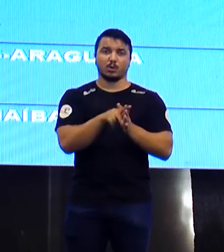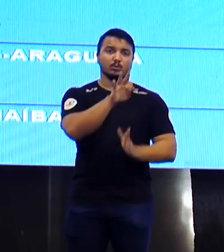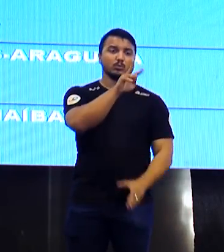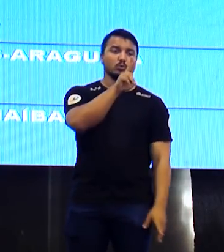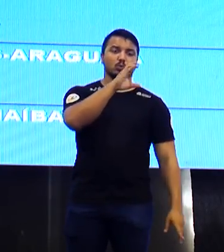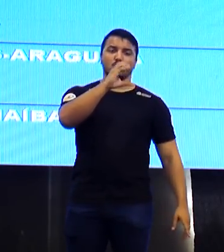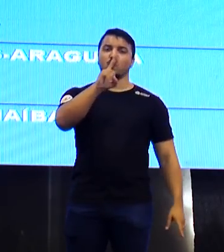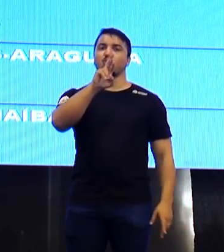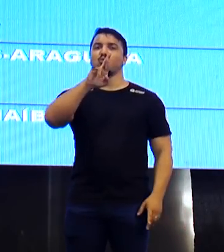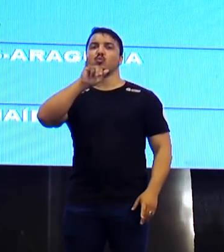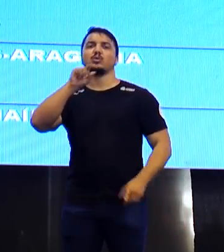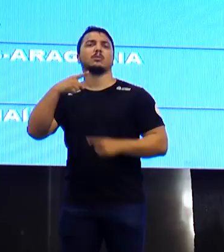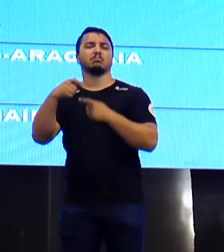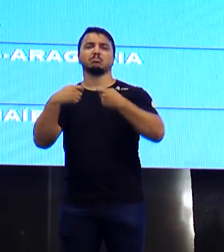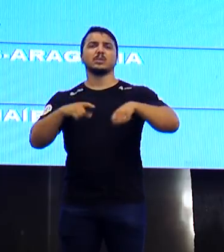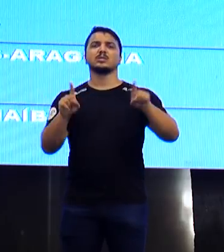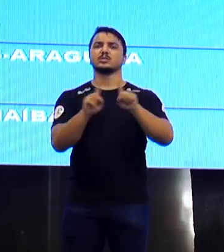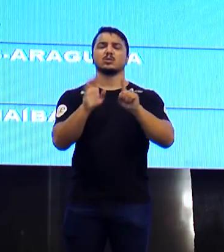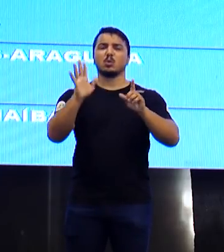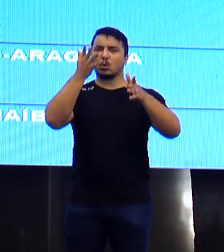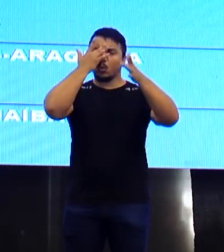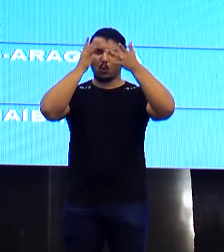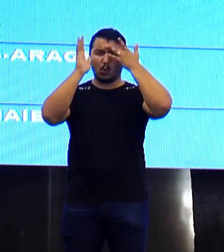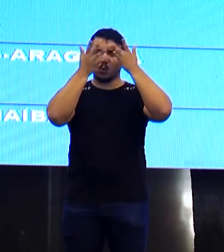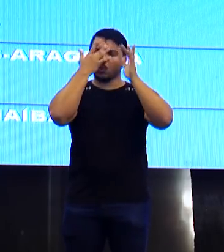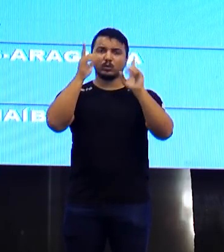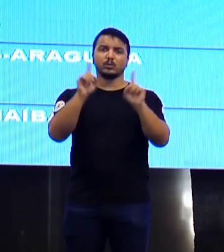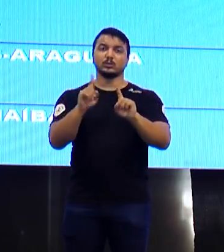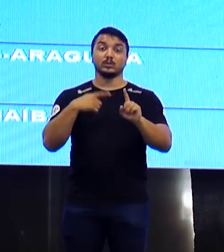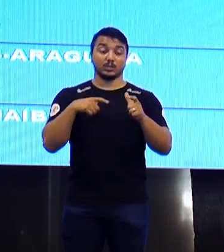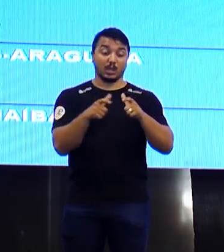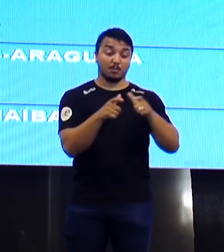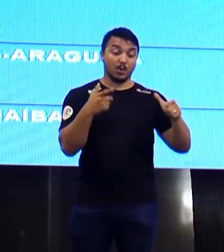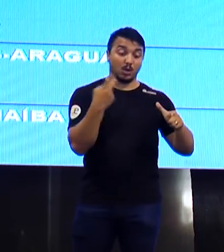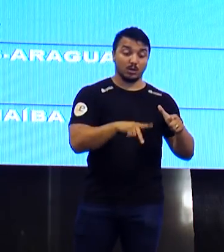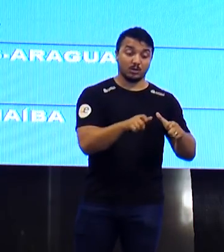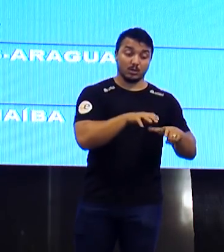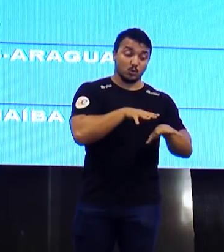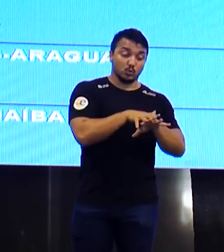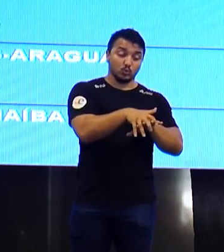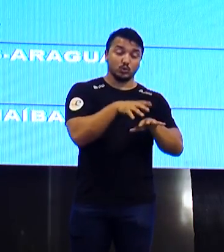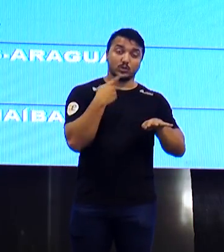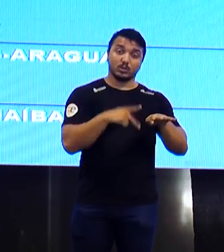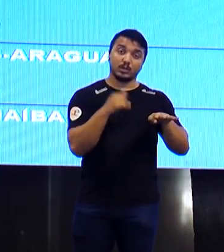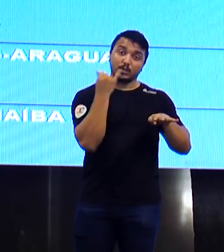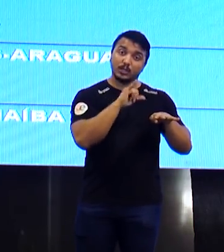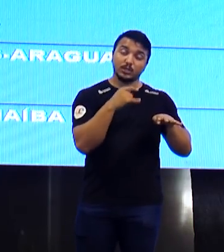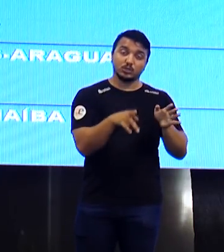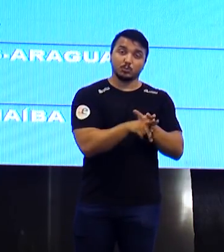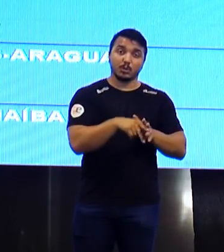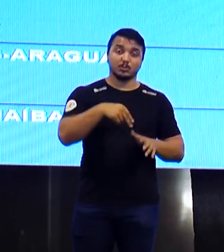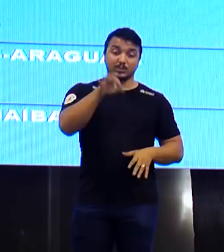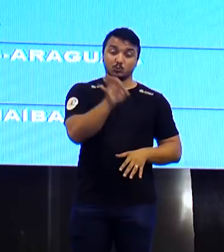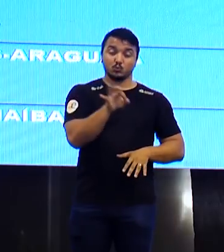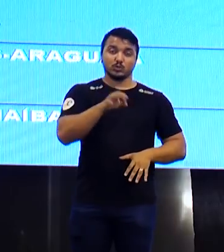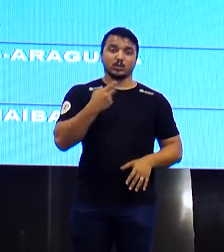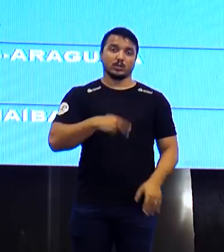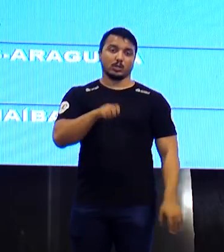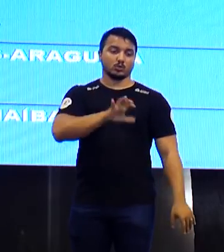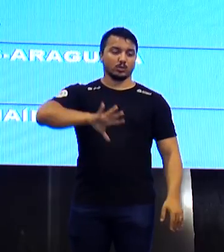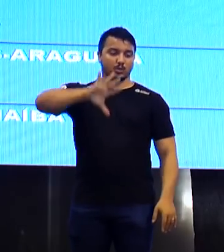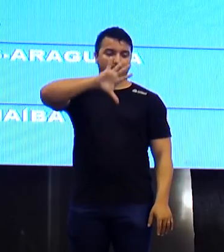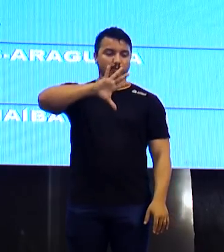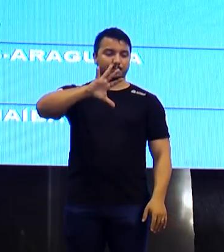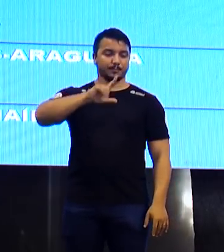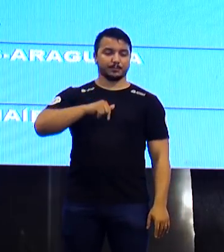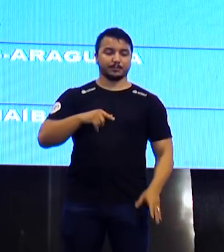Tucuruí, a bacia Tocantins, Araguaia, Tucuruí, que é a maior usina hidroenergética 100% nacional hoje,